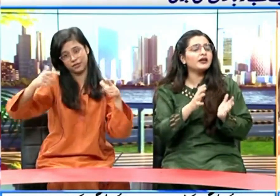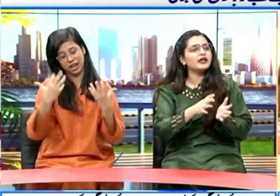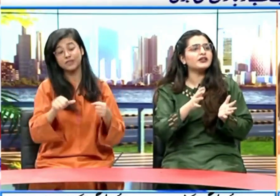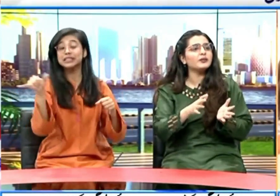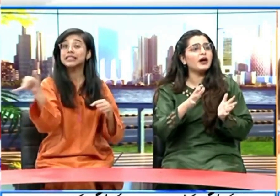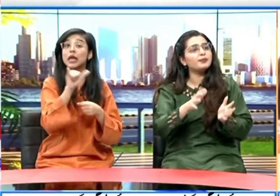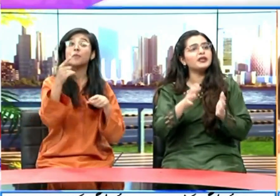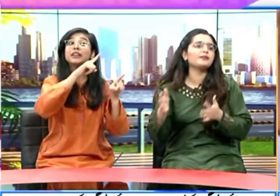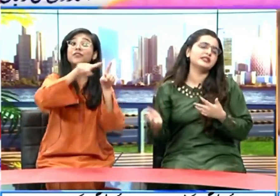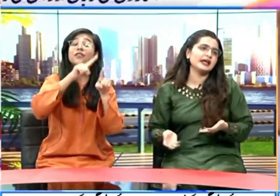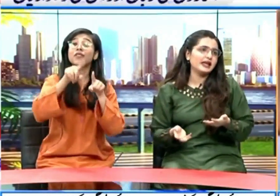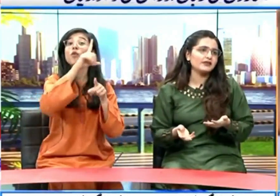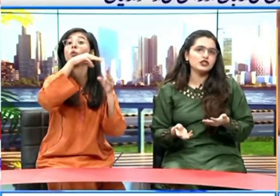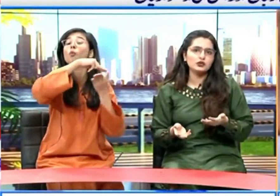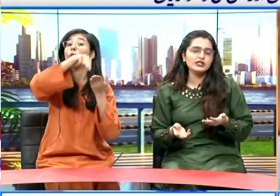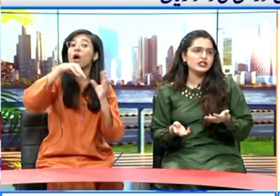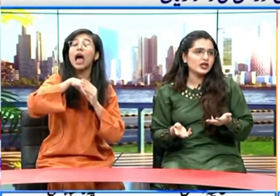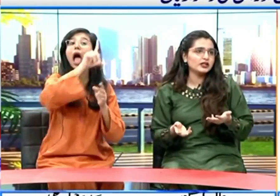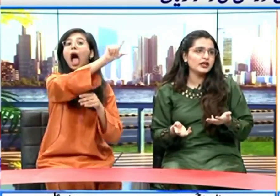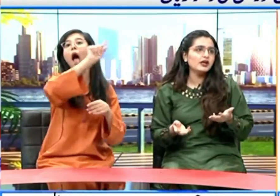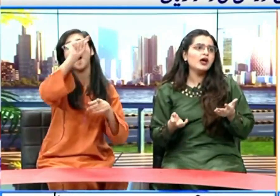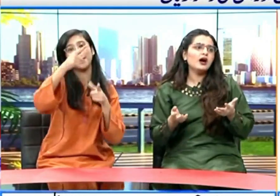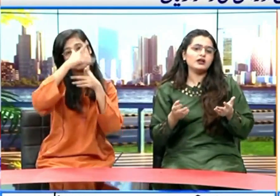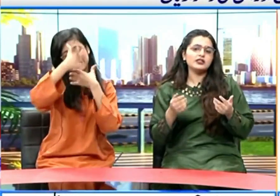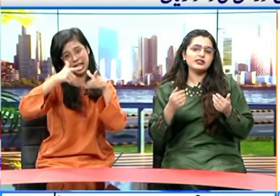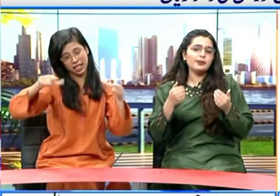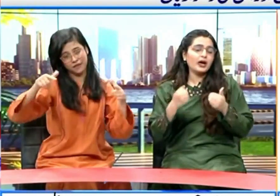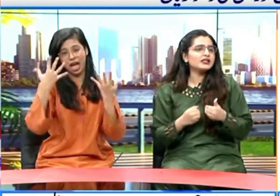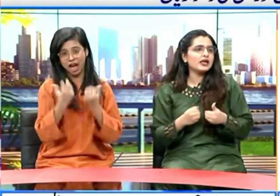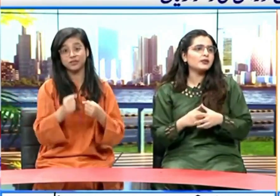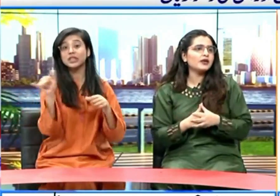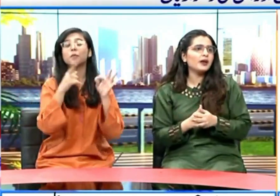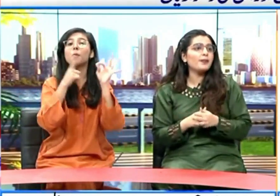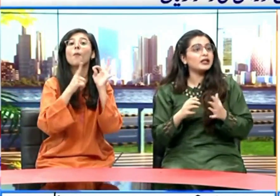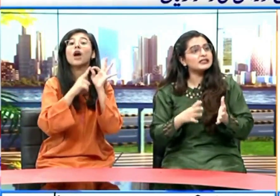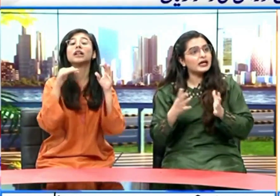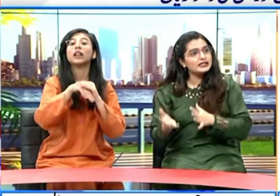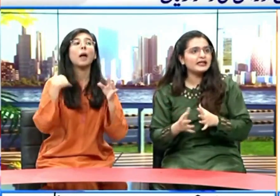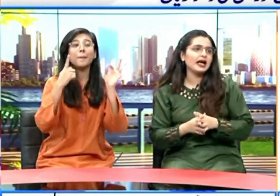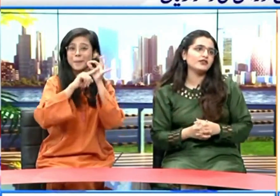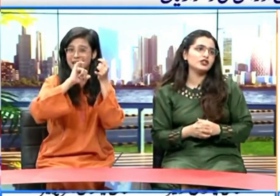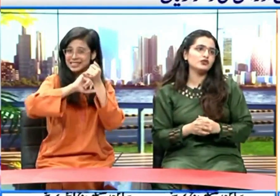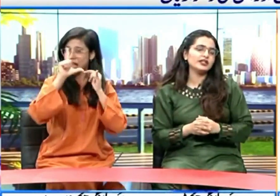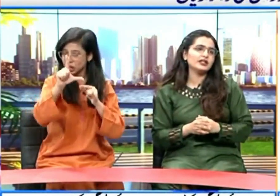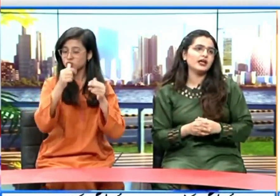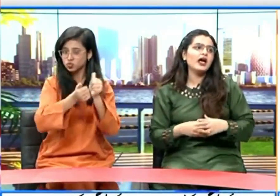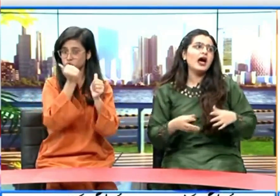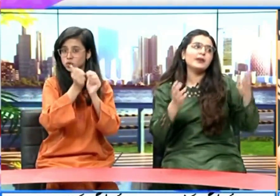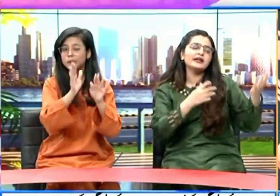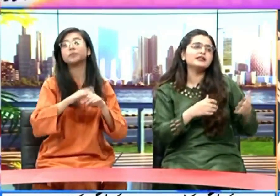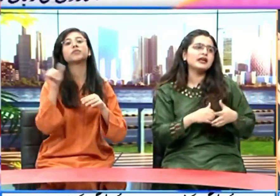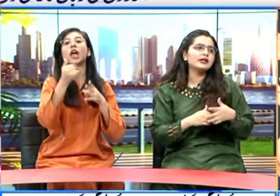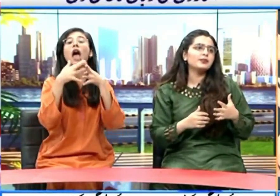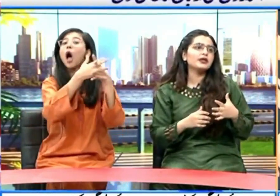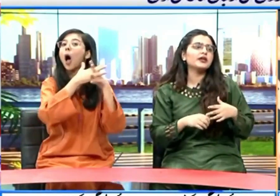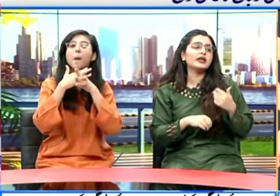ہر کنٹری میں اپنی اپنی سائن لینگویج یوز کی جاتی ہے. جیسے پاکستان میں ہم پاکستانی سائن لینگویج یوز کرتے ہیں,